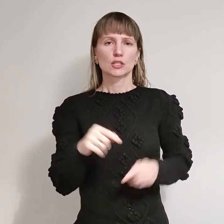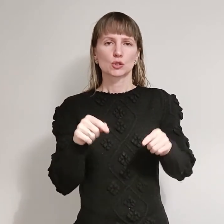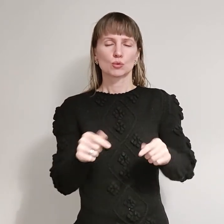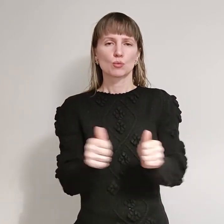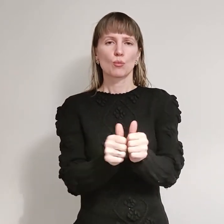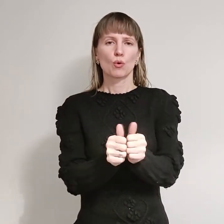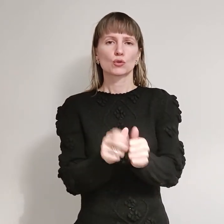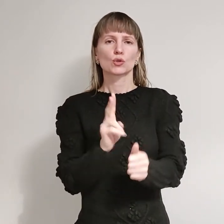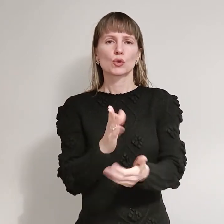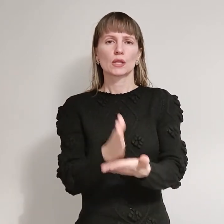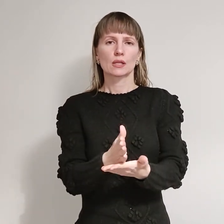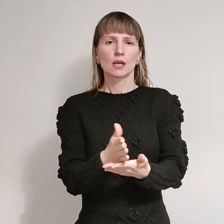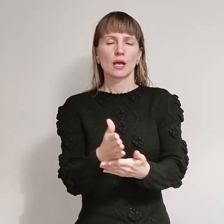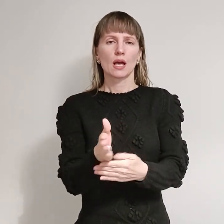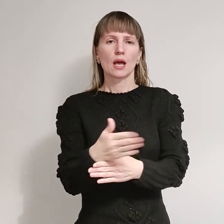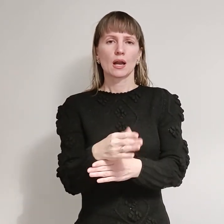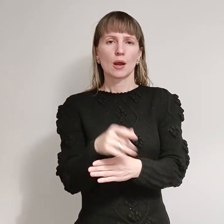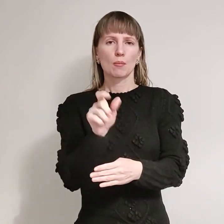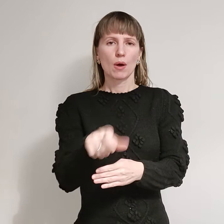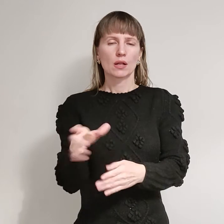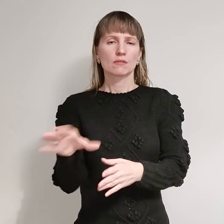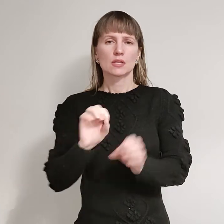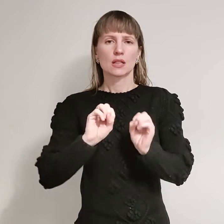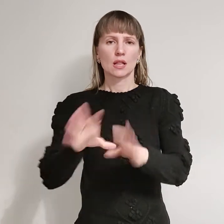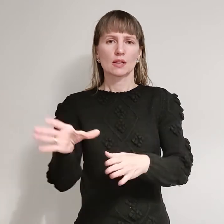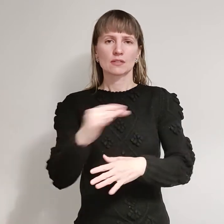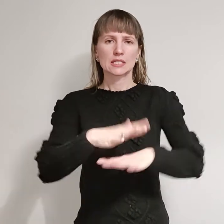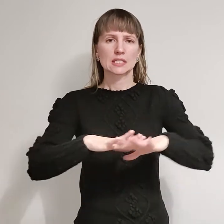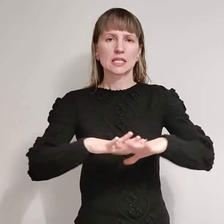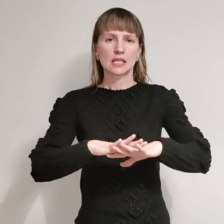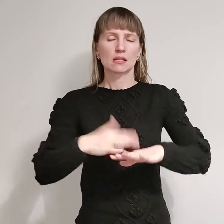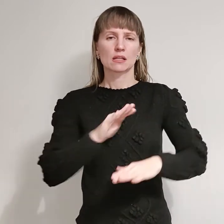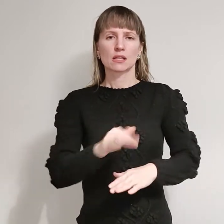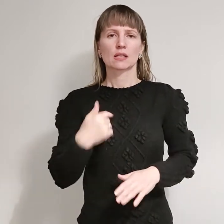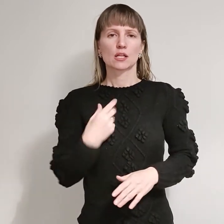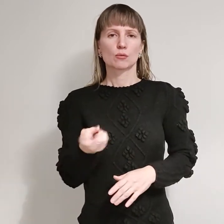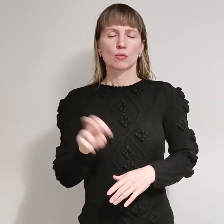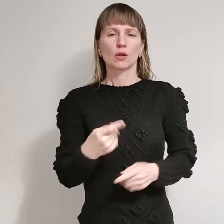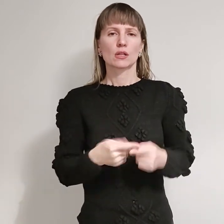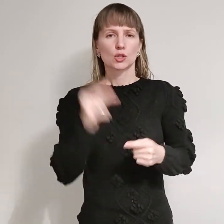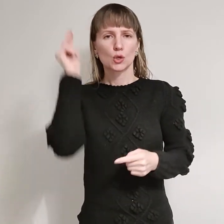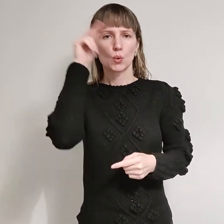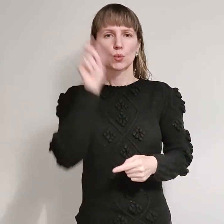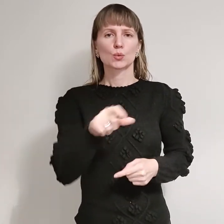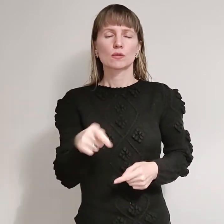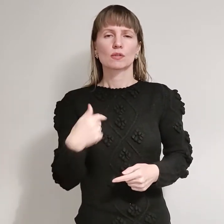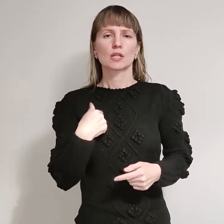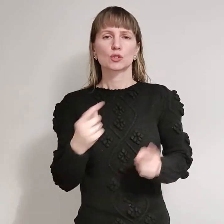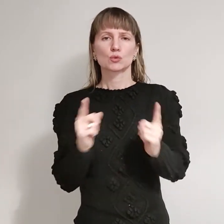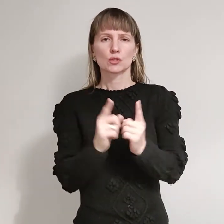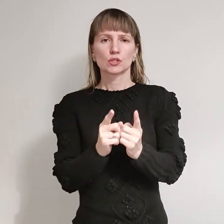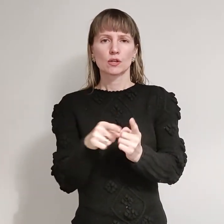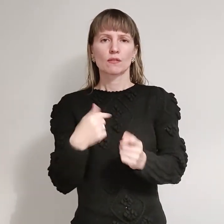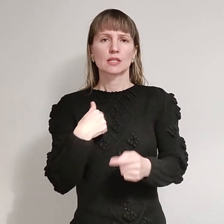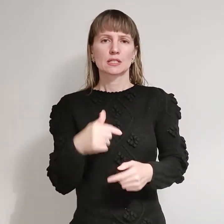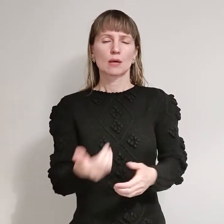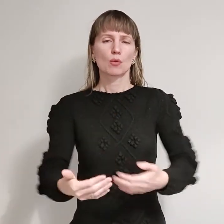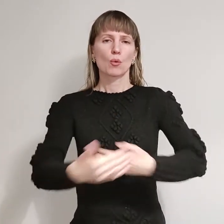які знаходяться рибалки, теж вже повідомляли всі сітки. Діти наші приходять, це наші учні, вони нас зустрічають, вони з нами обіймаються, ми з